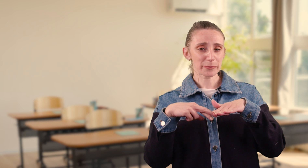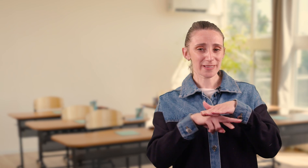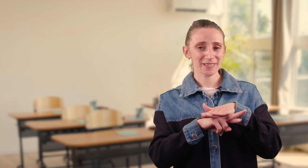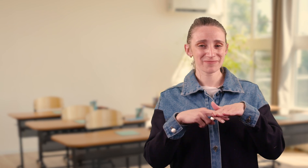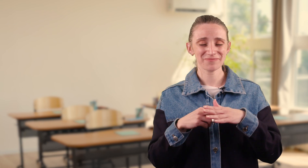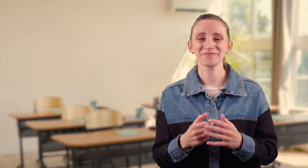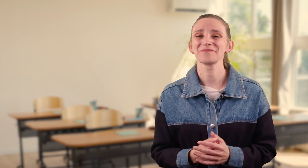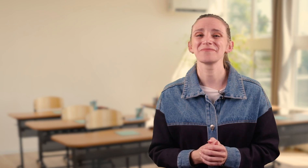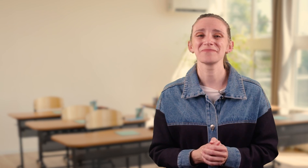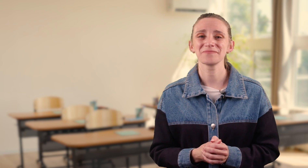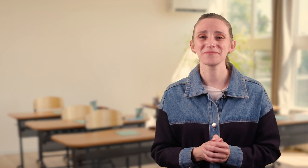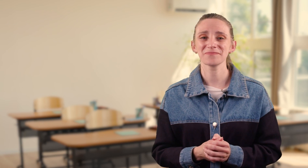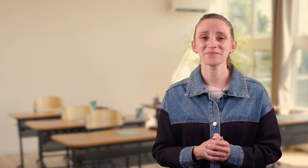Je répète.